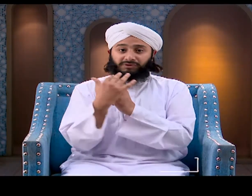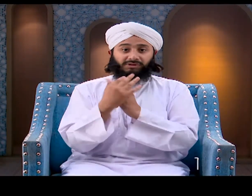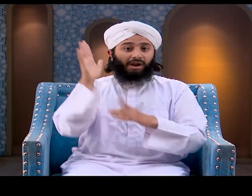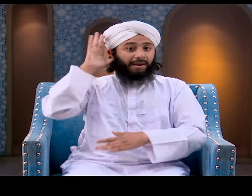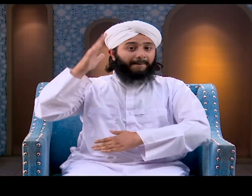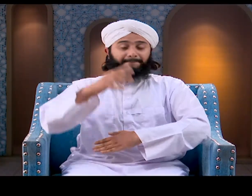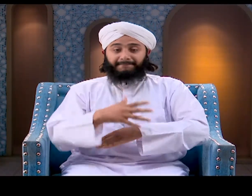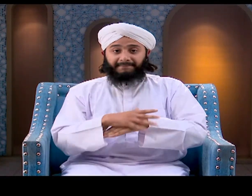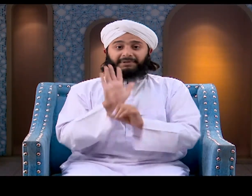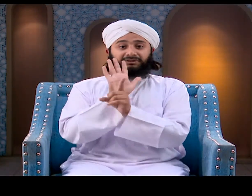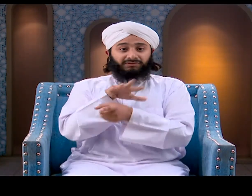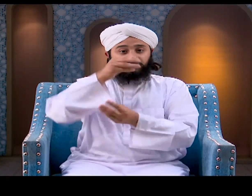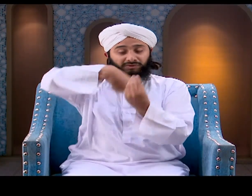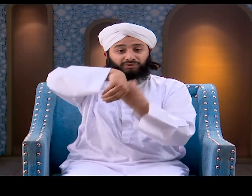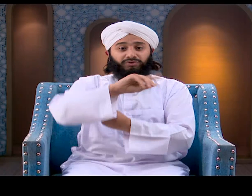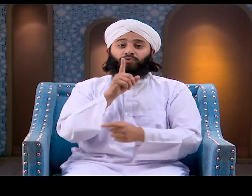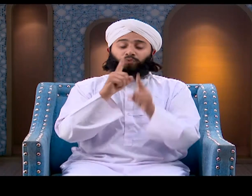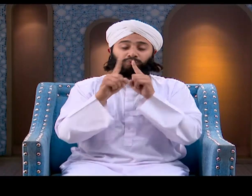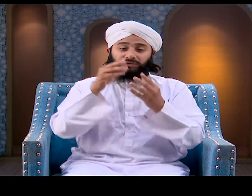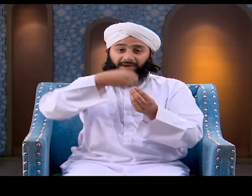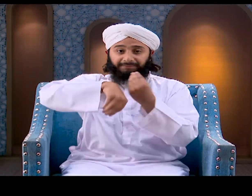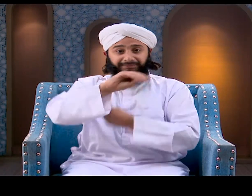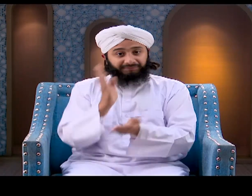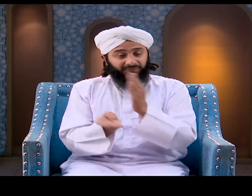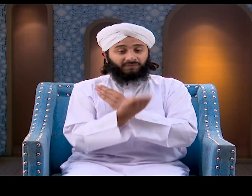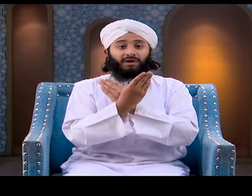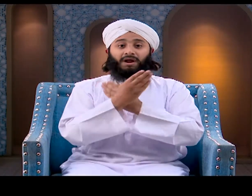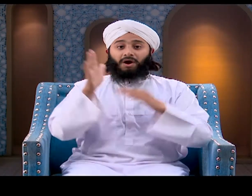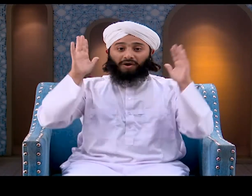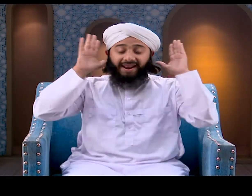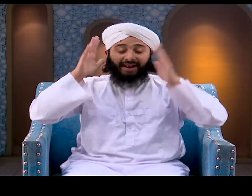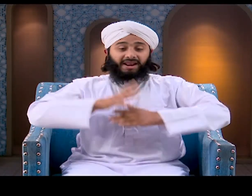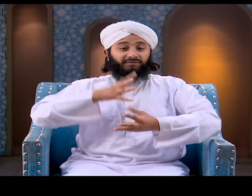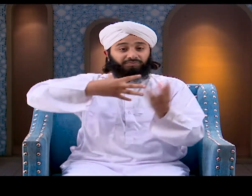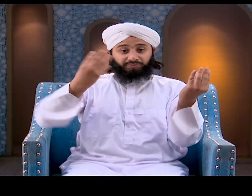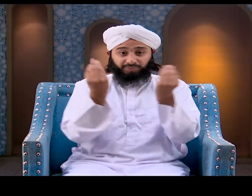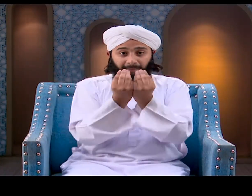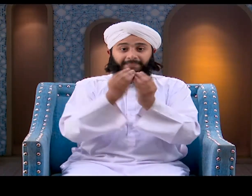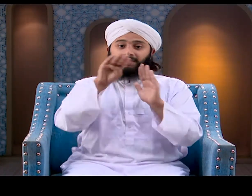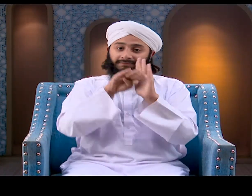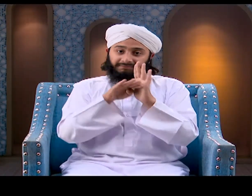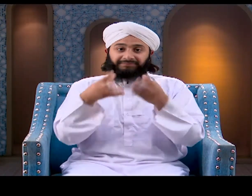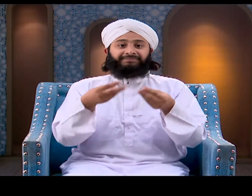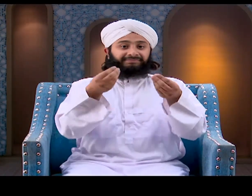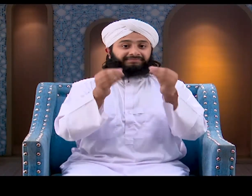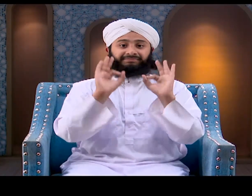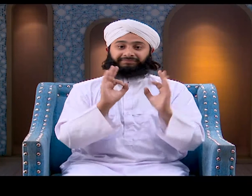کے احکام، روزہ، حج، زکوٰۃ، نکاح، طلاق وغیرہ کے احکام ذکر فرمائے، اور اس کے علاوہ بھی